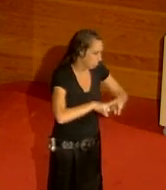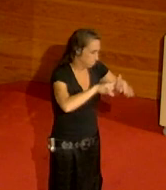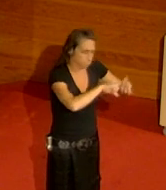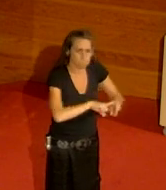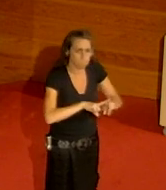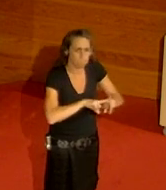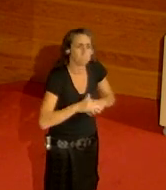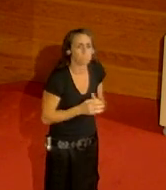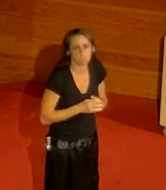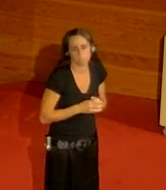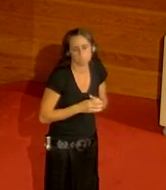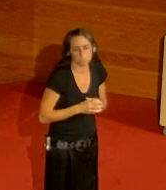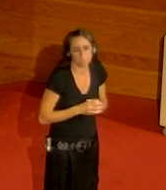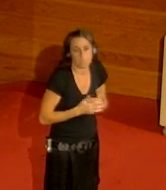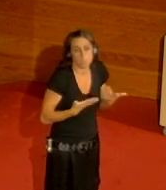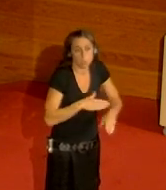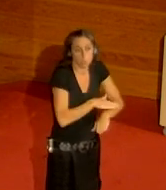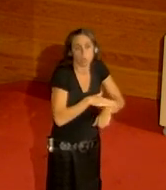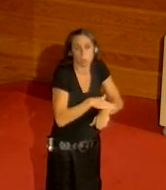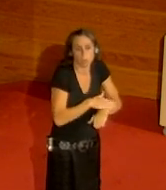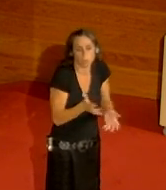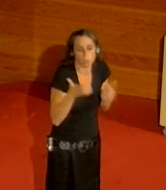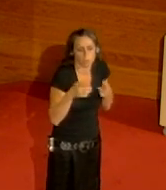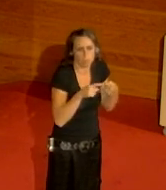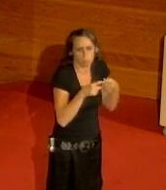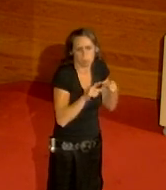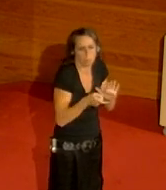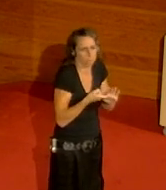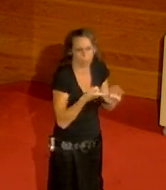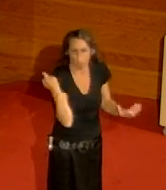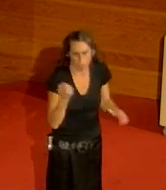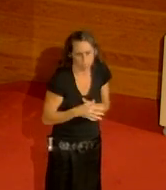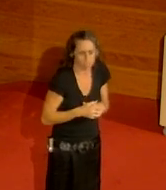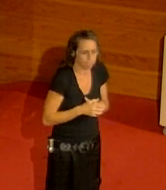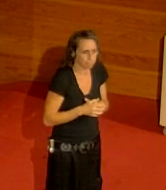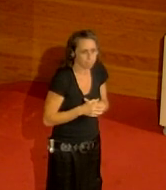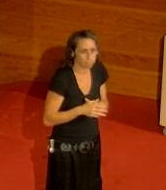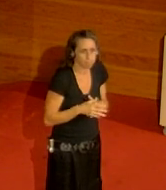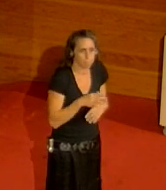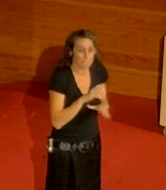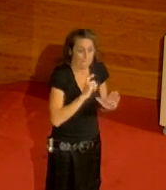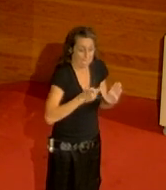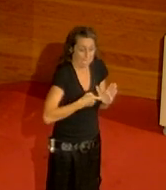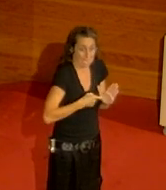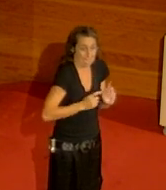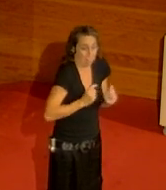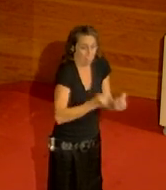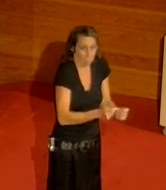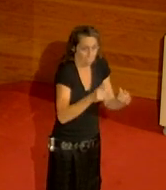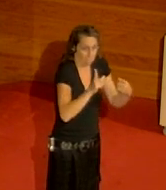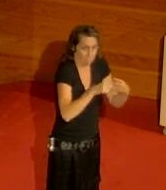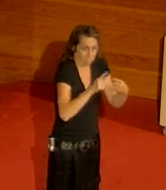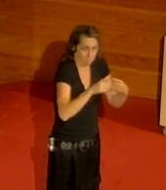lo que no lo que quiere no lo que ha conseguido se elimina esa doctrina porque está esta ley o sea la ley que eliminaba la doctrina la razonabilidad